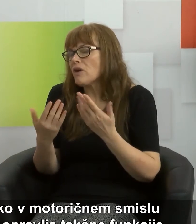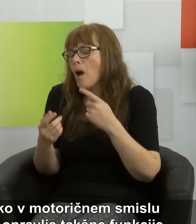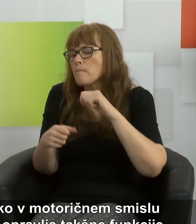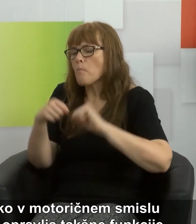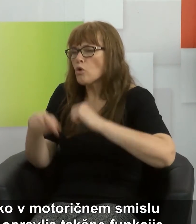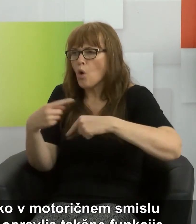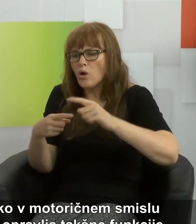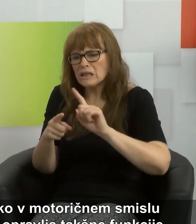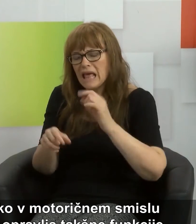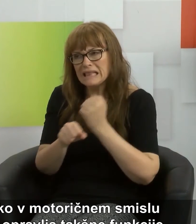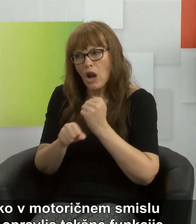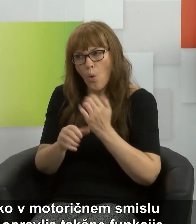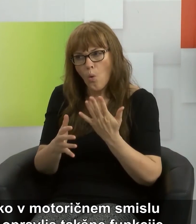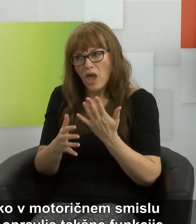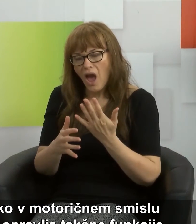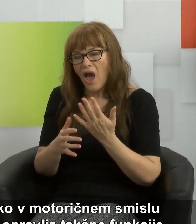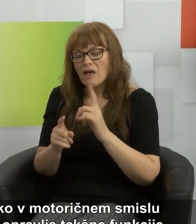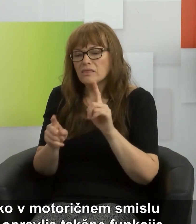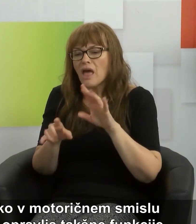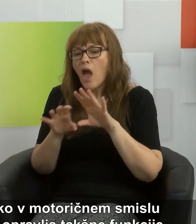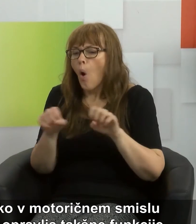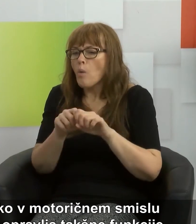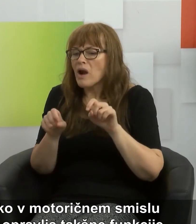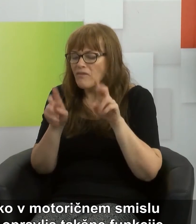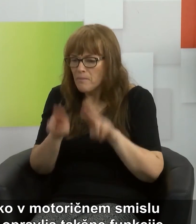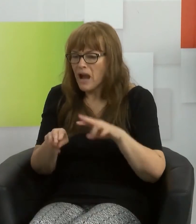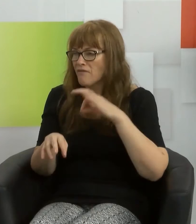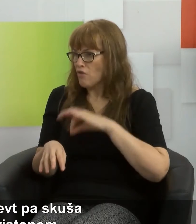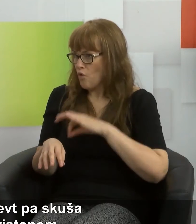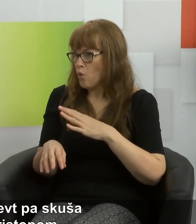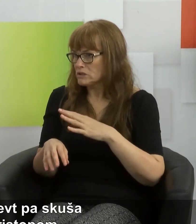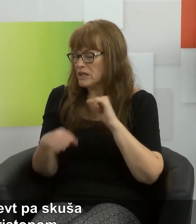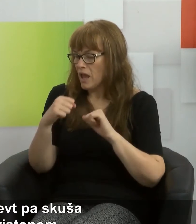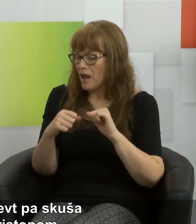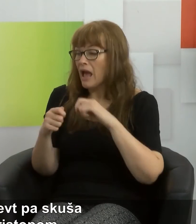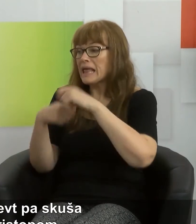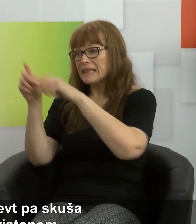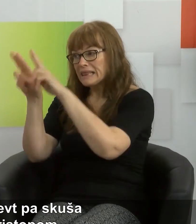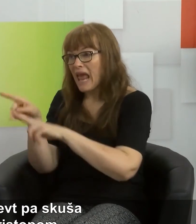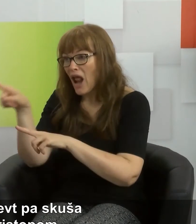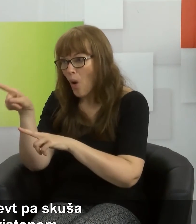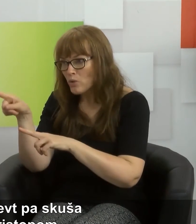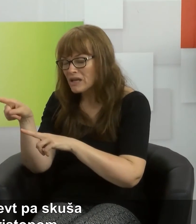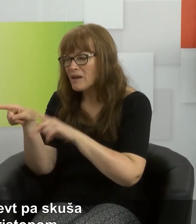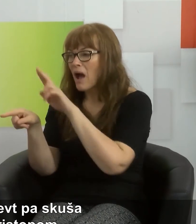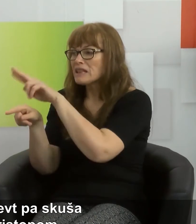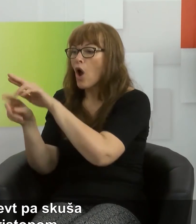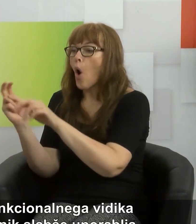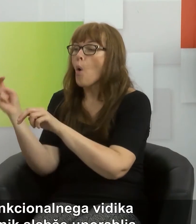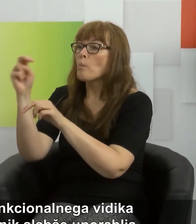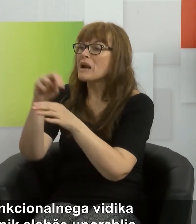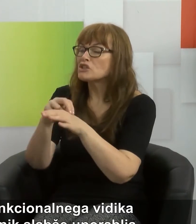motoričnem smislu ne funkcionira oziroma ne upravlja takšne funkcije. Delovni terapeut pa skuša s svojim